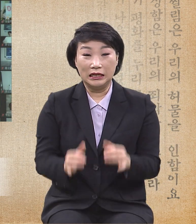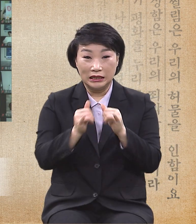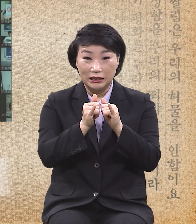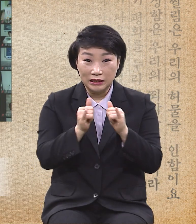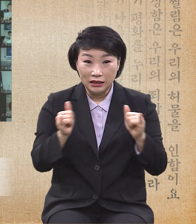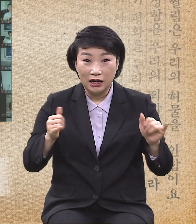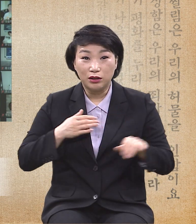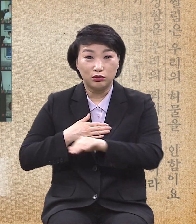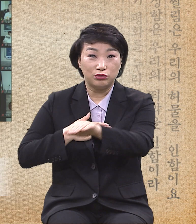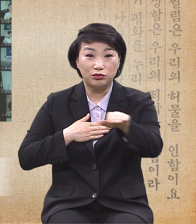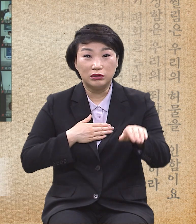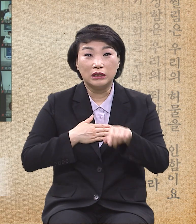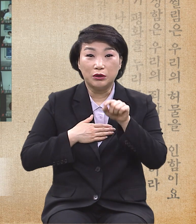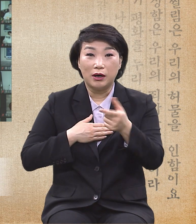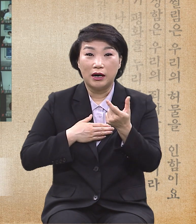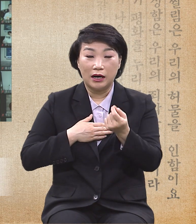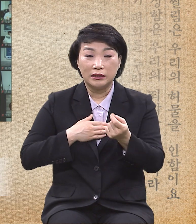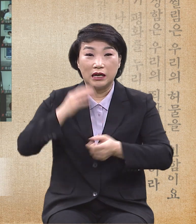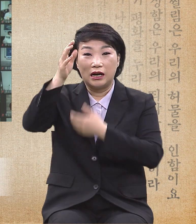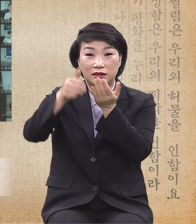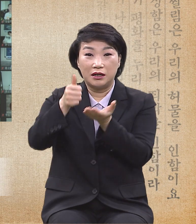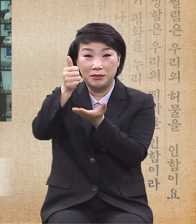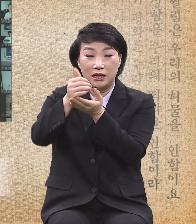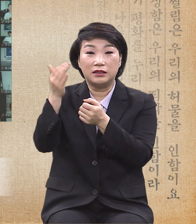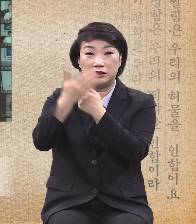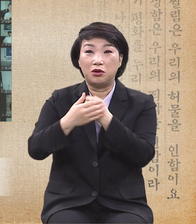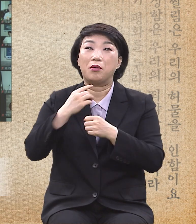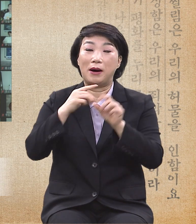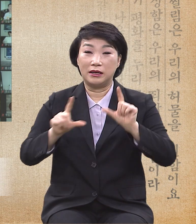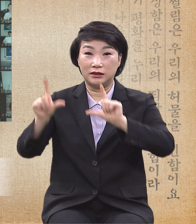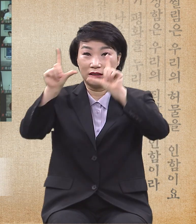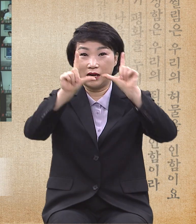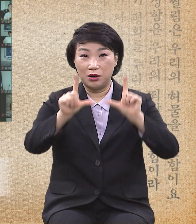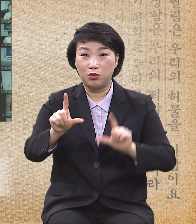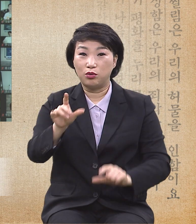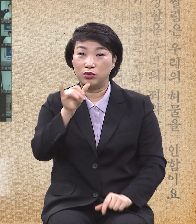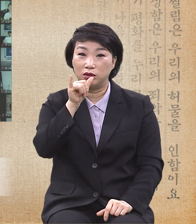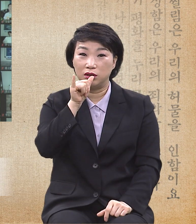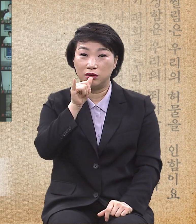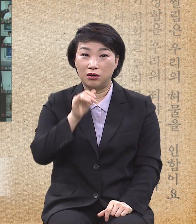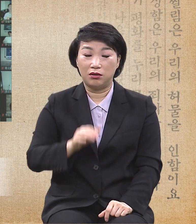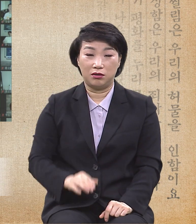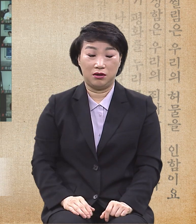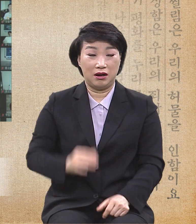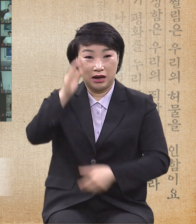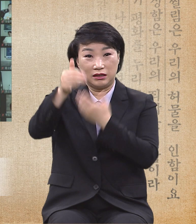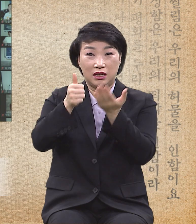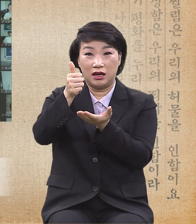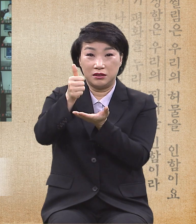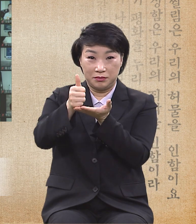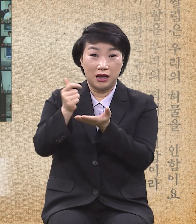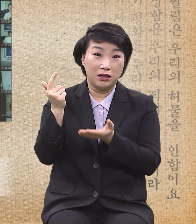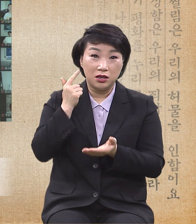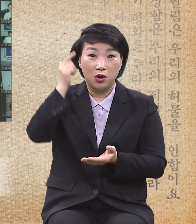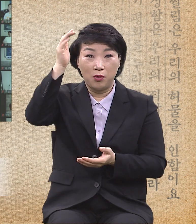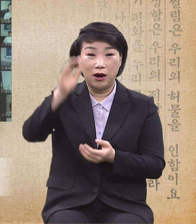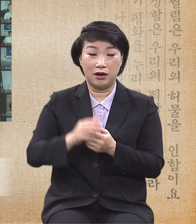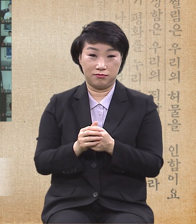인간은 이렇게 하나님의 은혜로만 살아가고 있기 때문에 하나님의 영광을